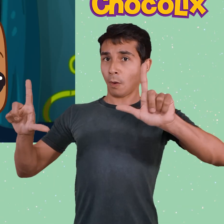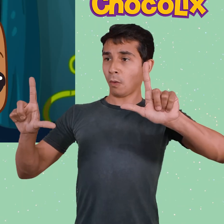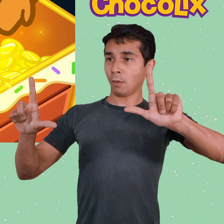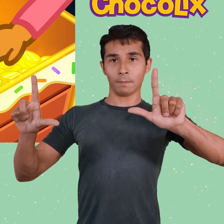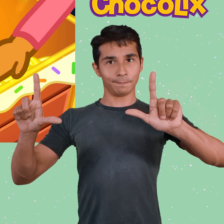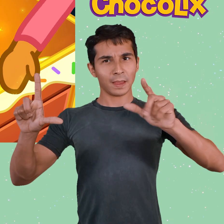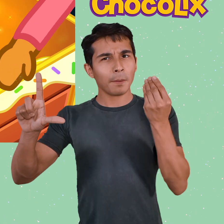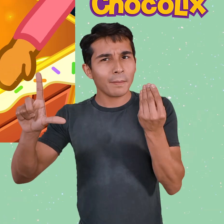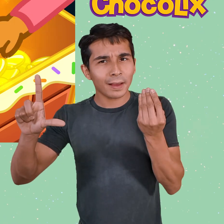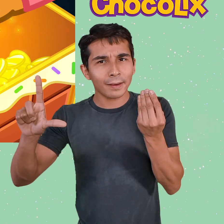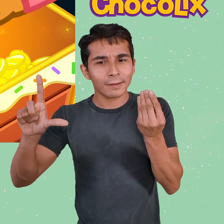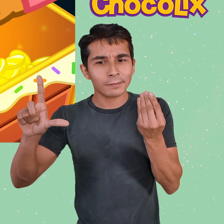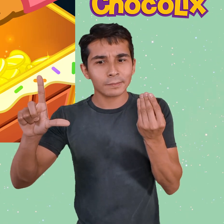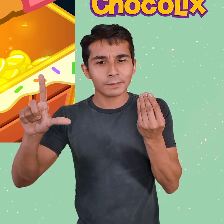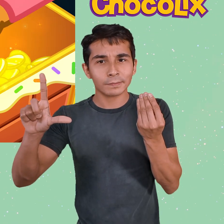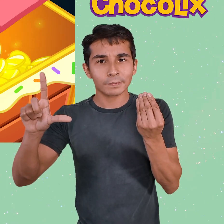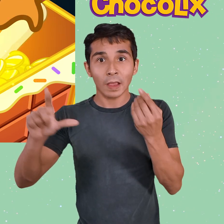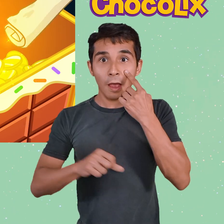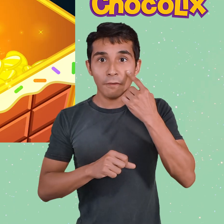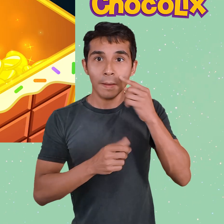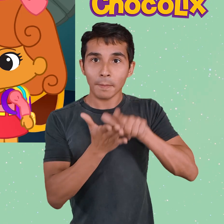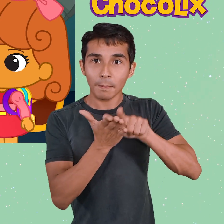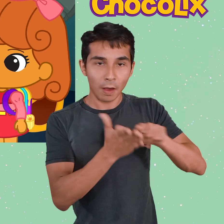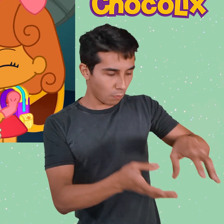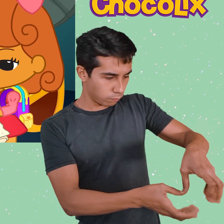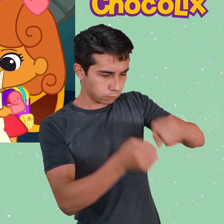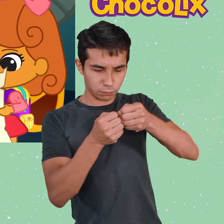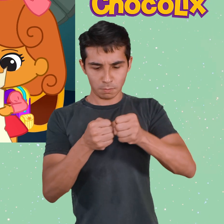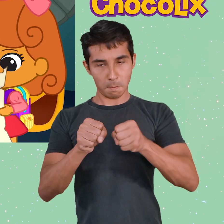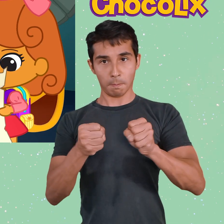serve? Olhem, tem papel aqui dentro.